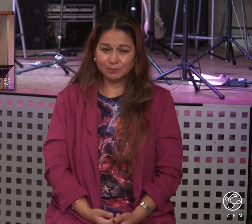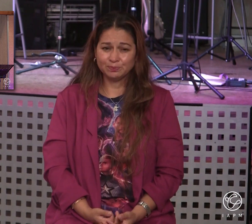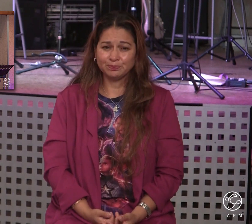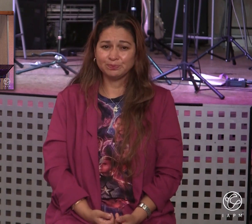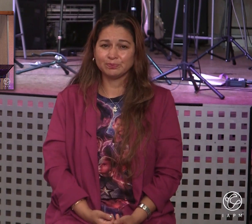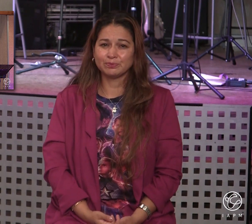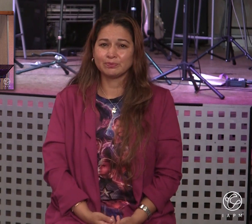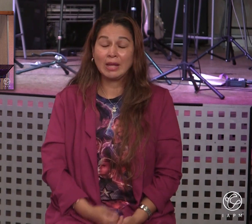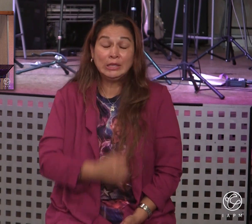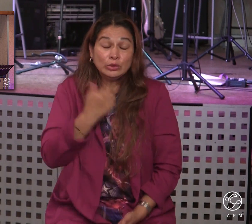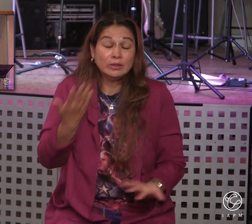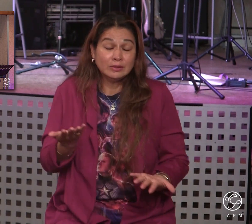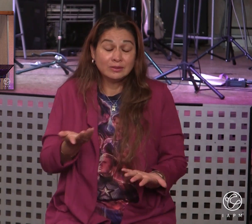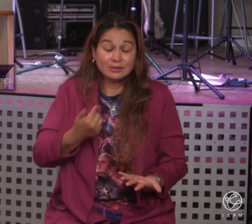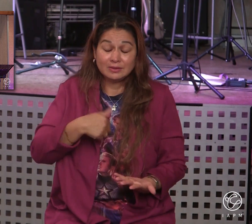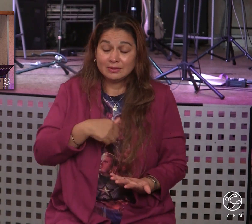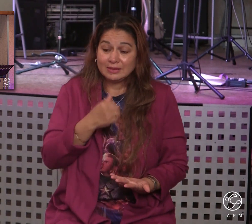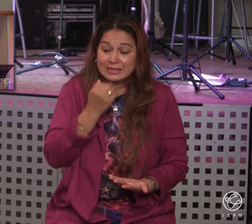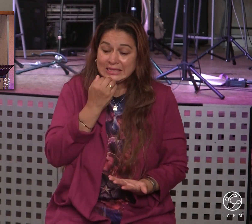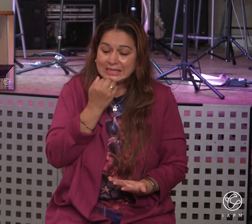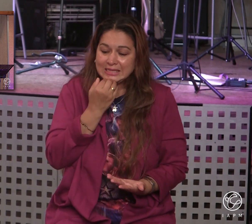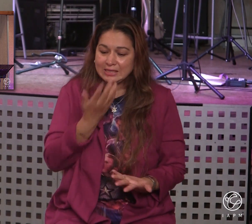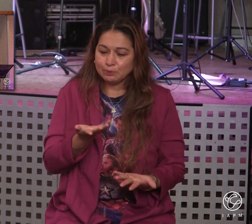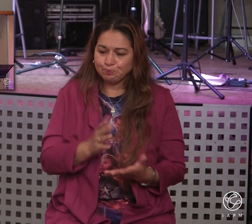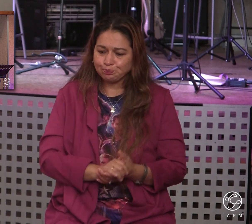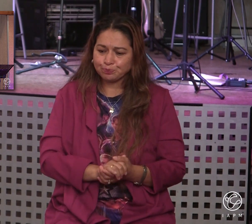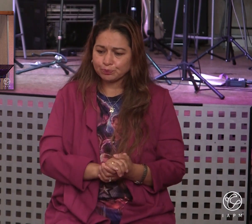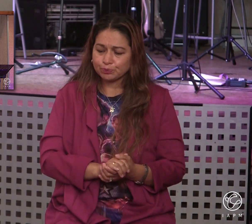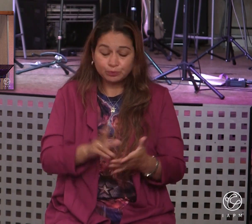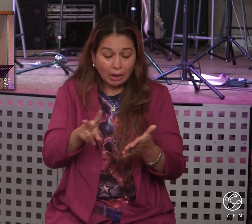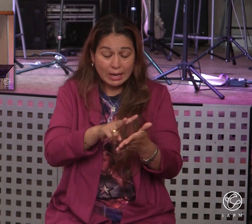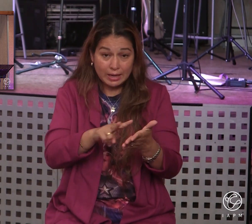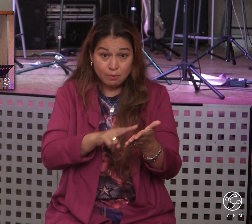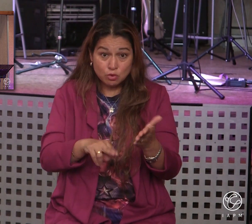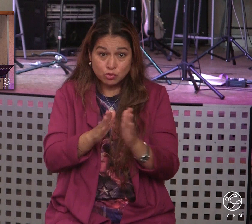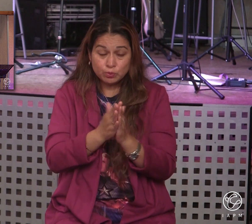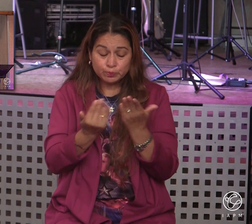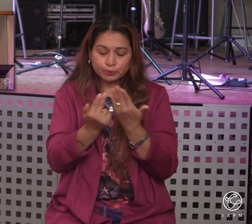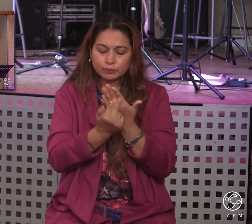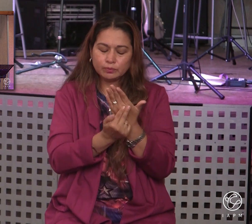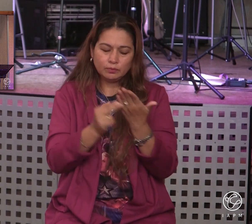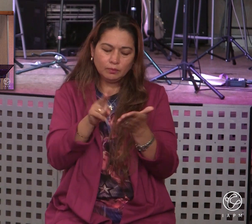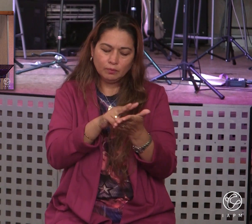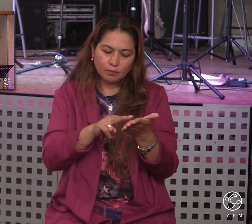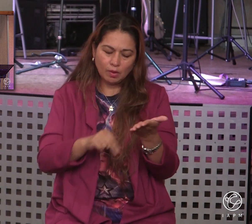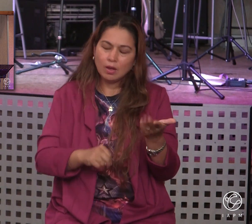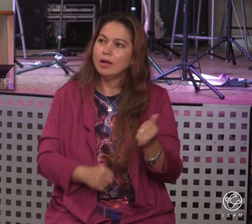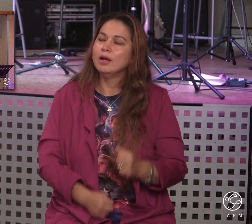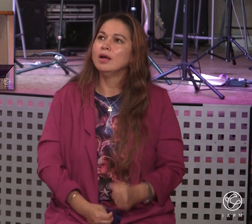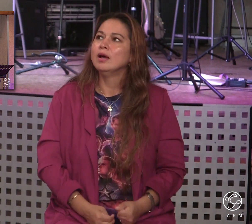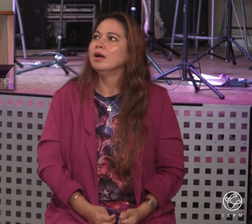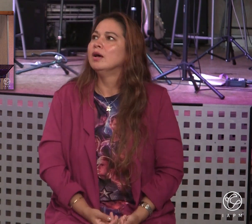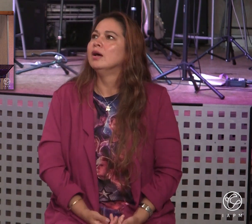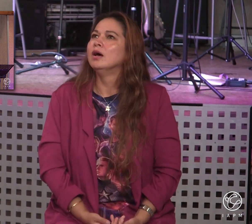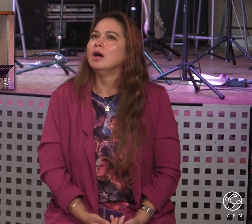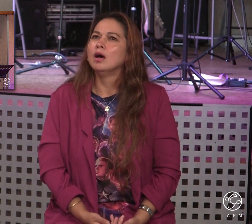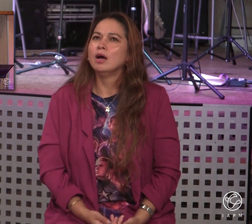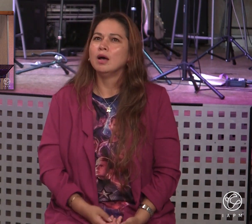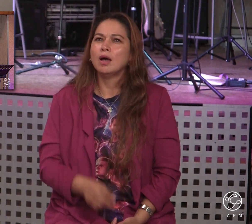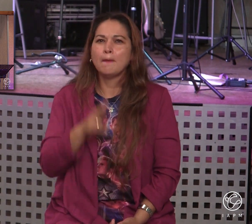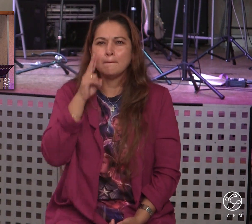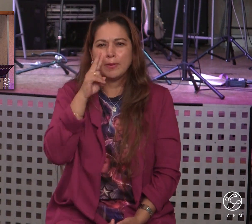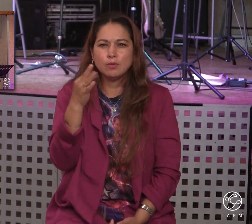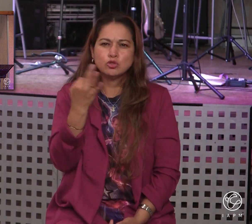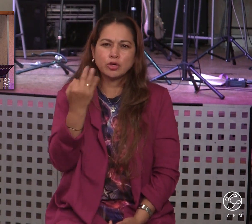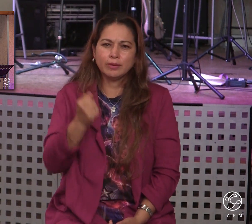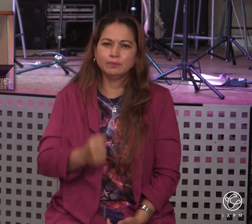Si nos fijamos, nos dice la Escritura, y ahora voy a juntar las ideas para no